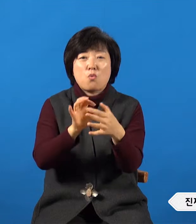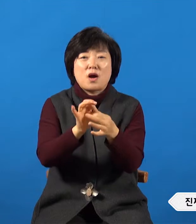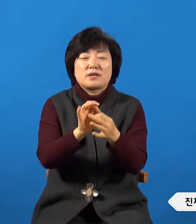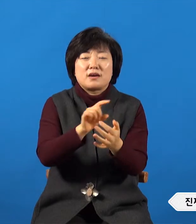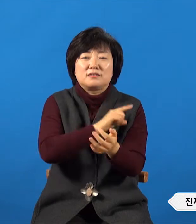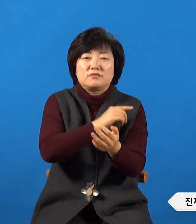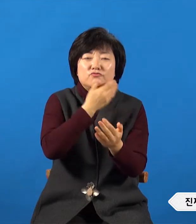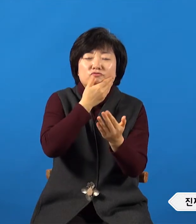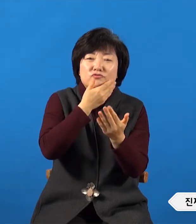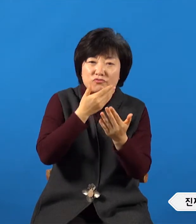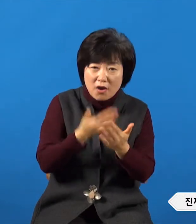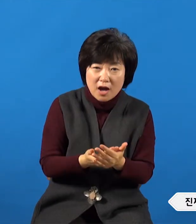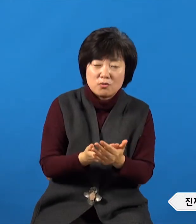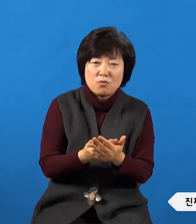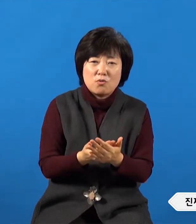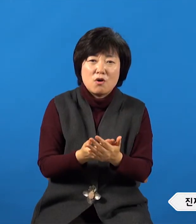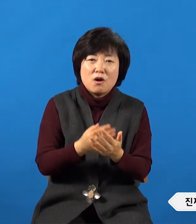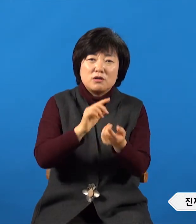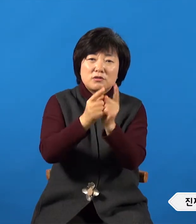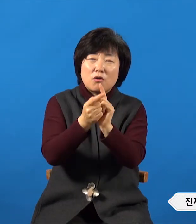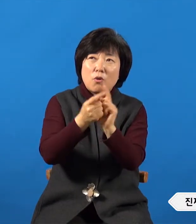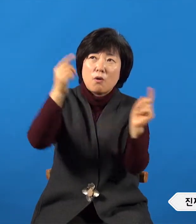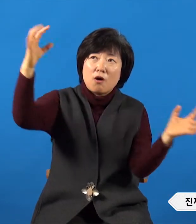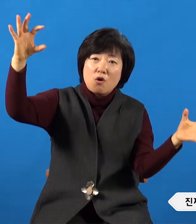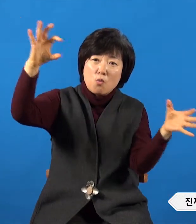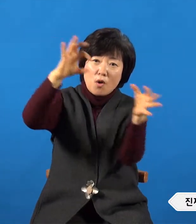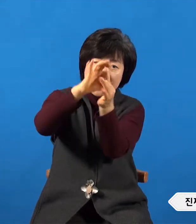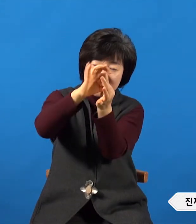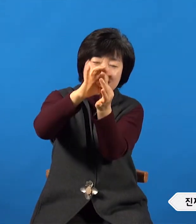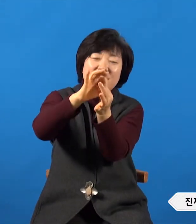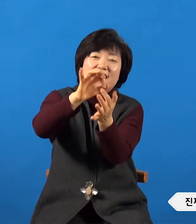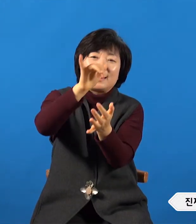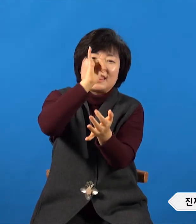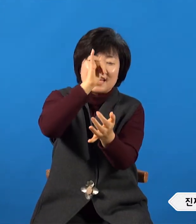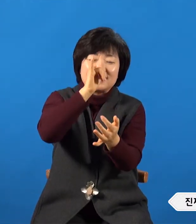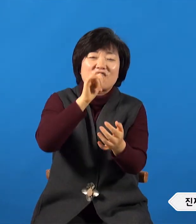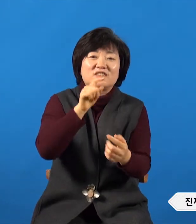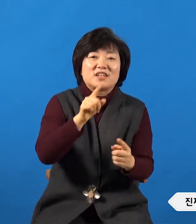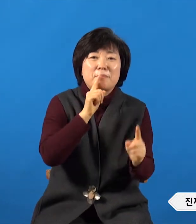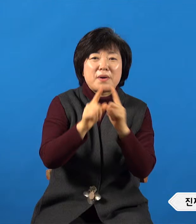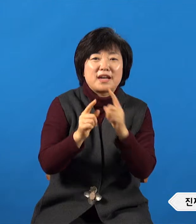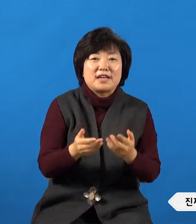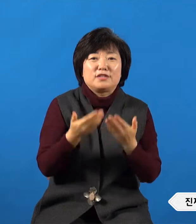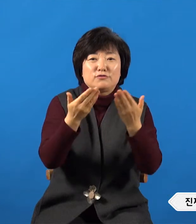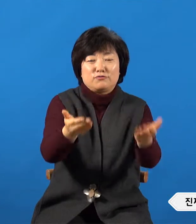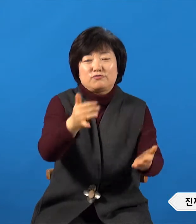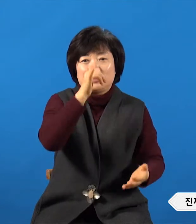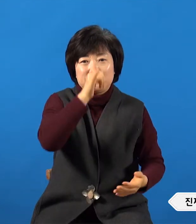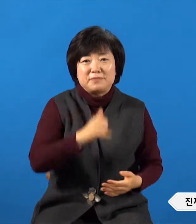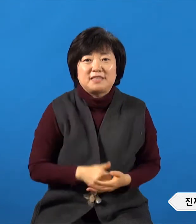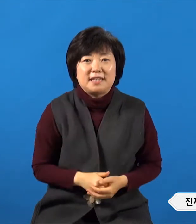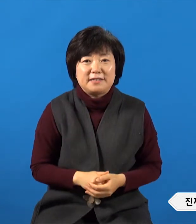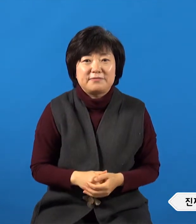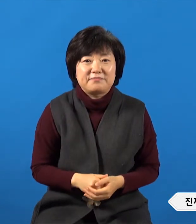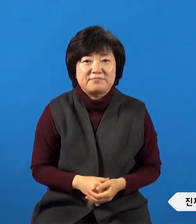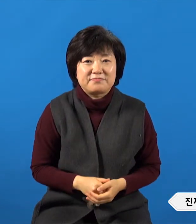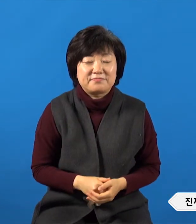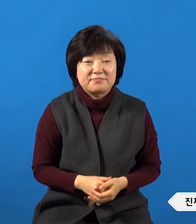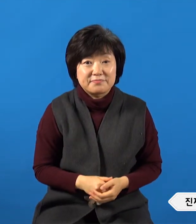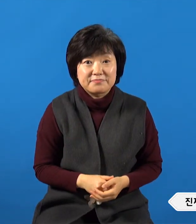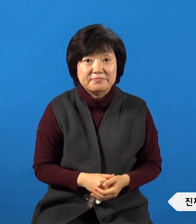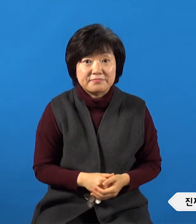관계가 얼마나 중요하며 서로 밀접하게 연결되어져 있음을 우리는 알게